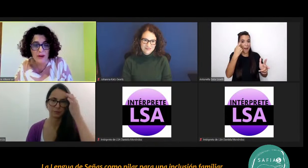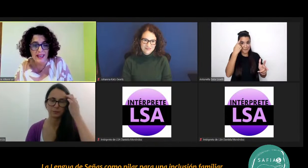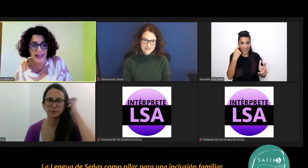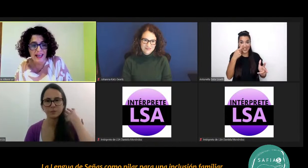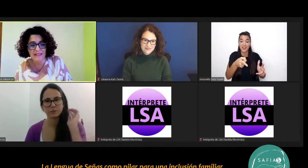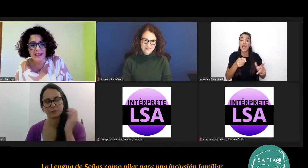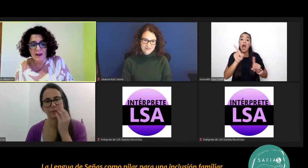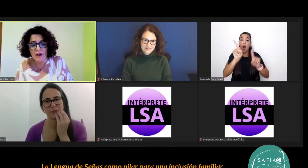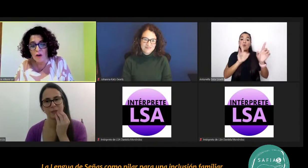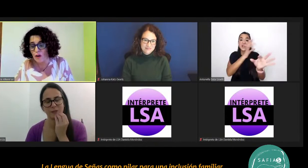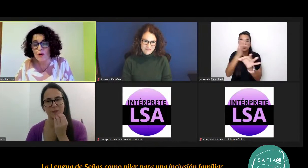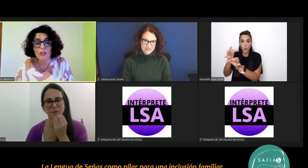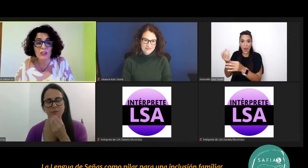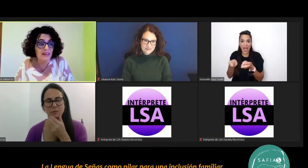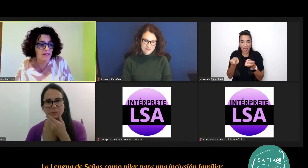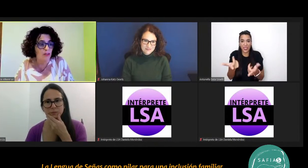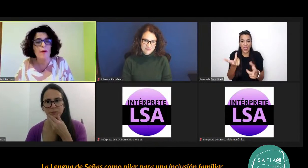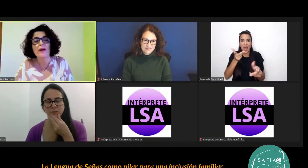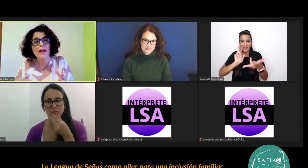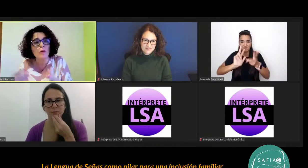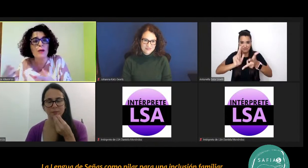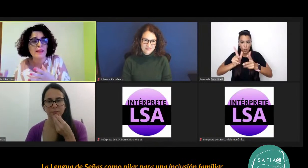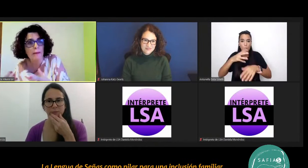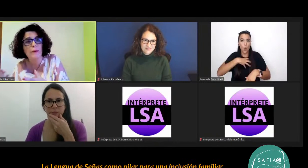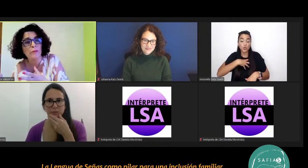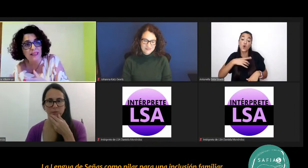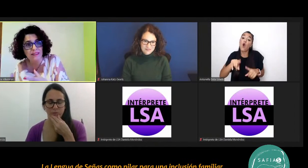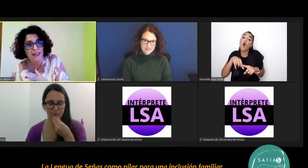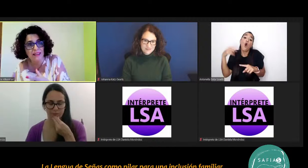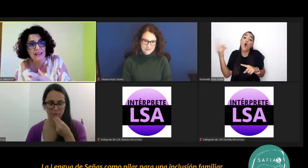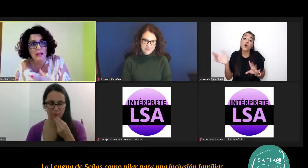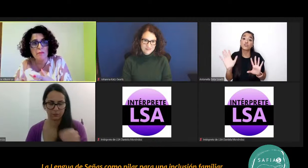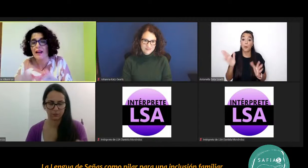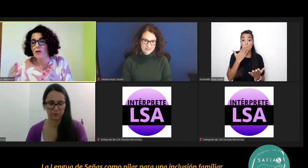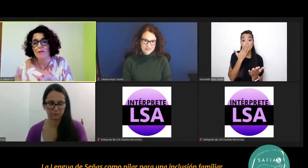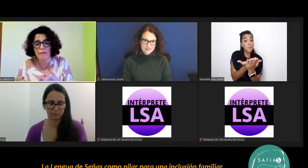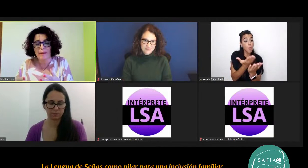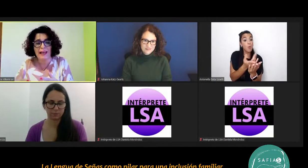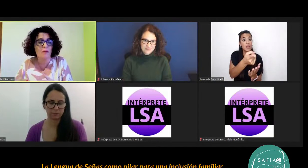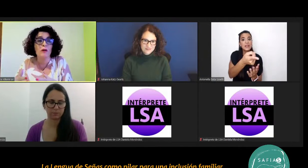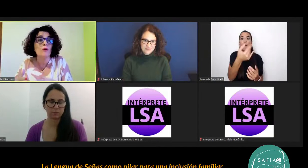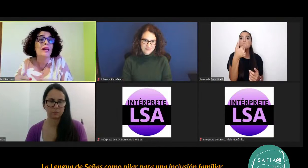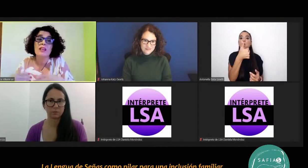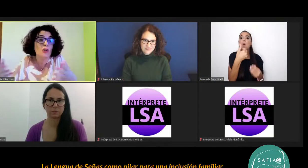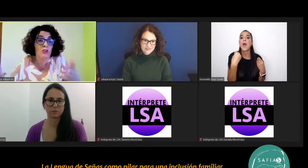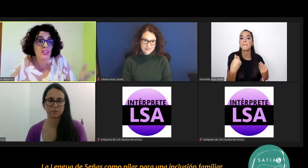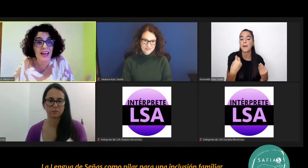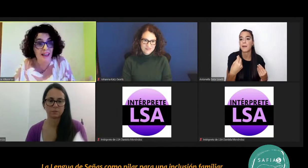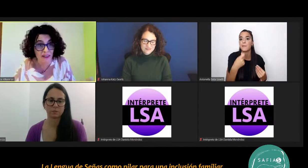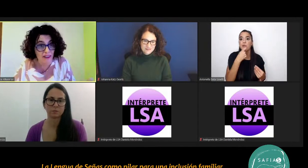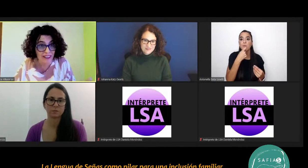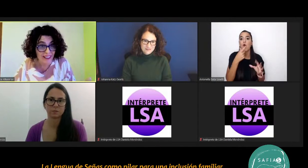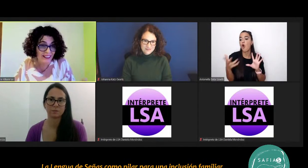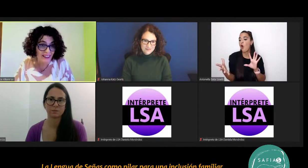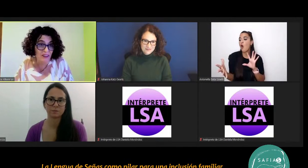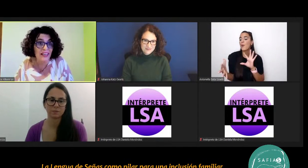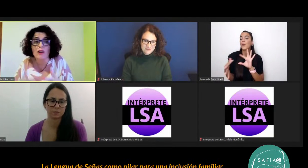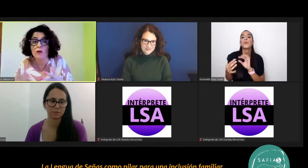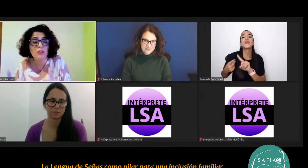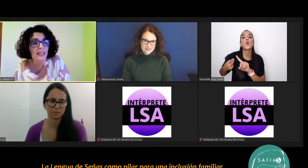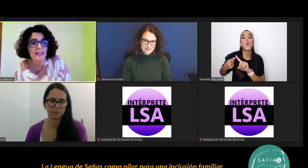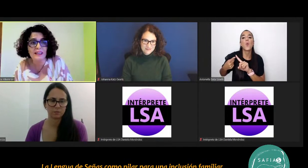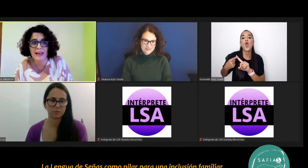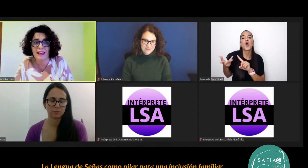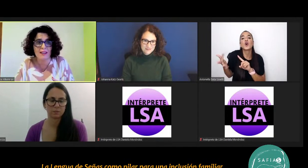algunas escuelas, o otras tomaron algunas de las propuestas para lo vincular de lo cotidiano, ¿no? De